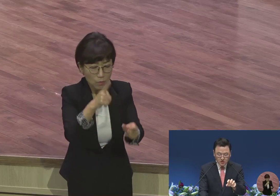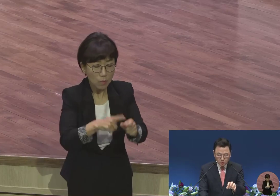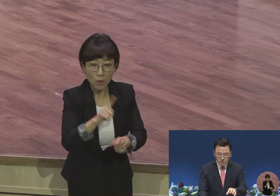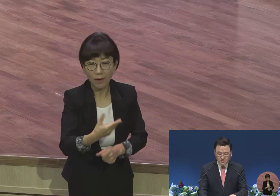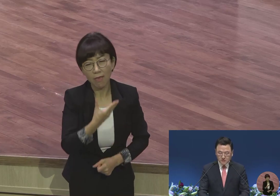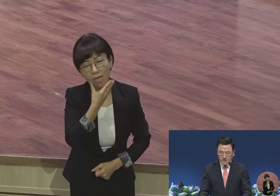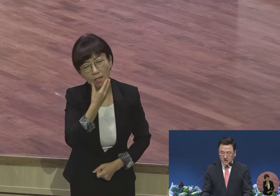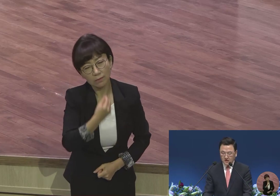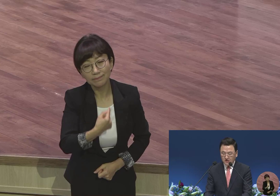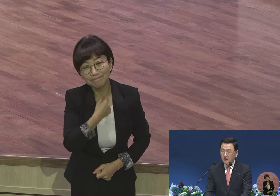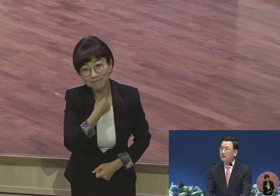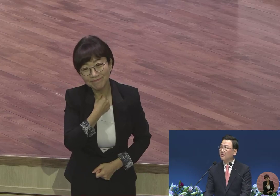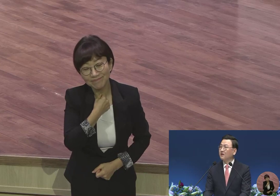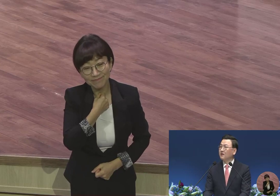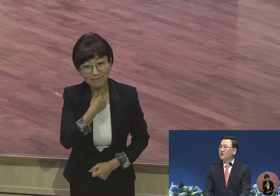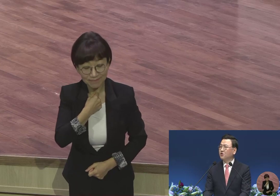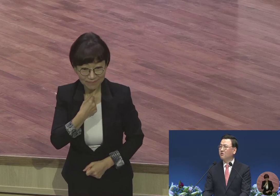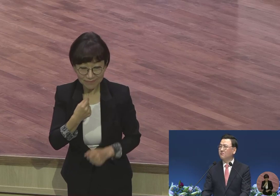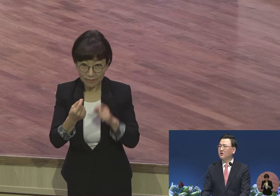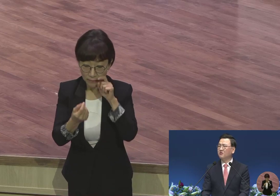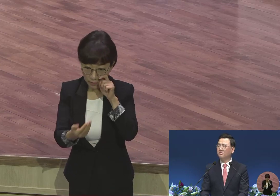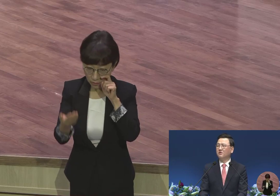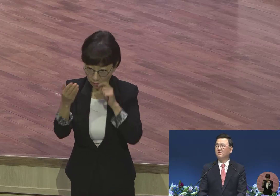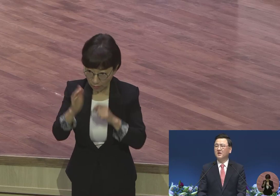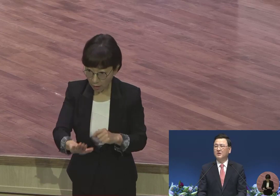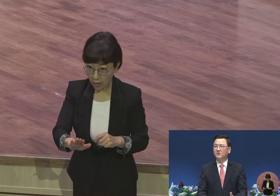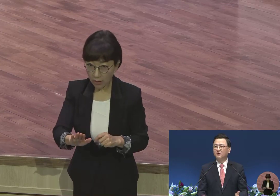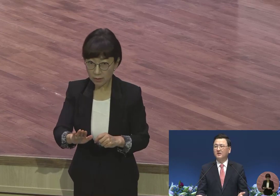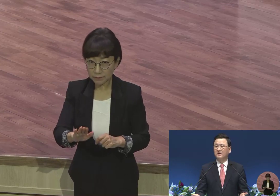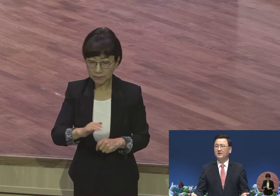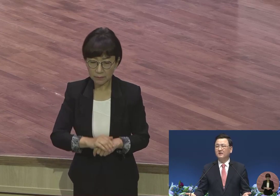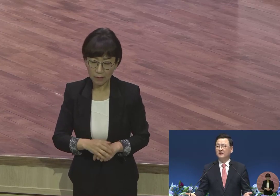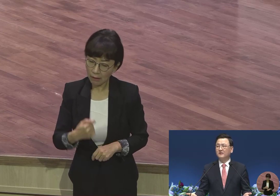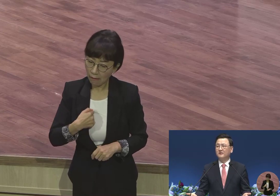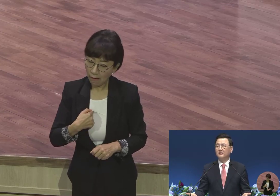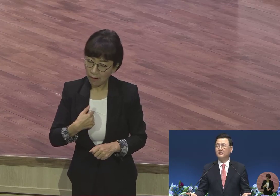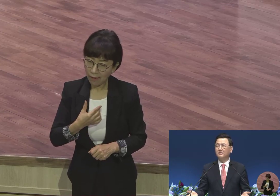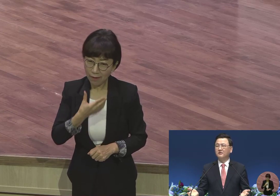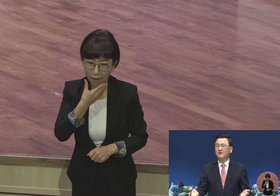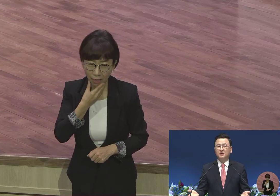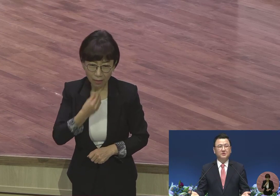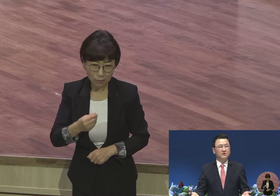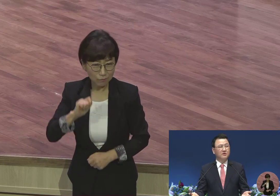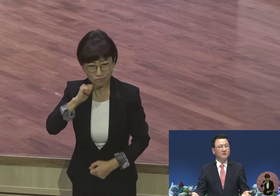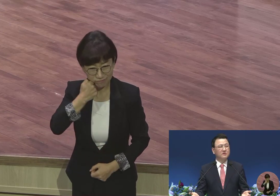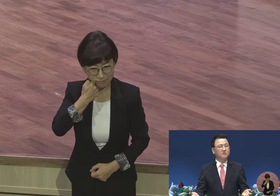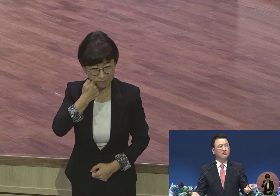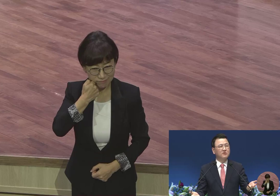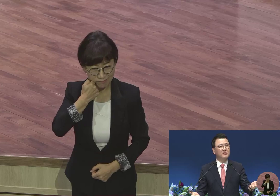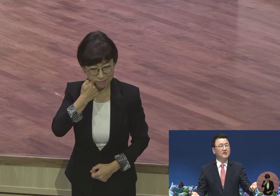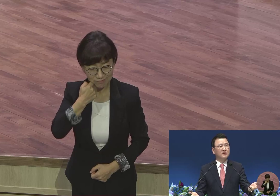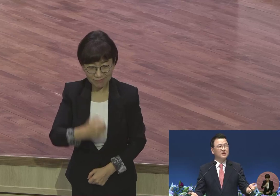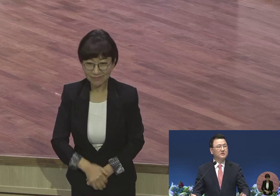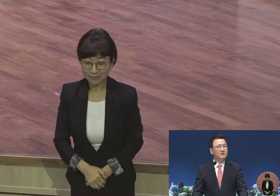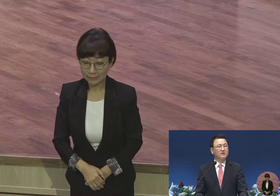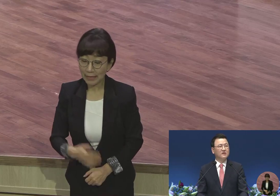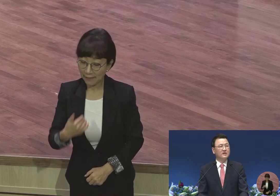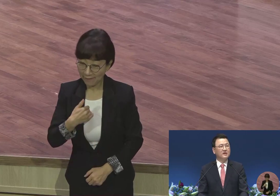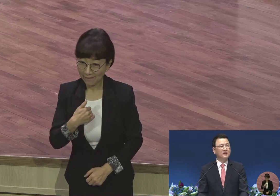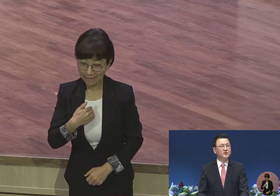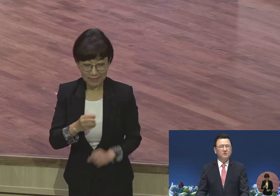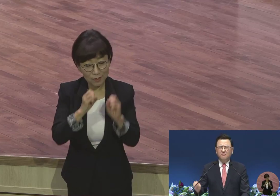위해서 돈을 버는데 정말로 내 마음대로 안 된다는 거예요. 사역을 하면서 성도들을